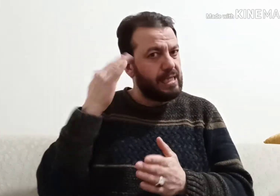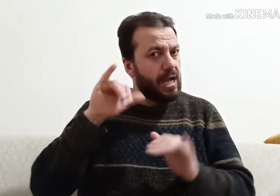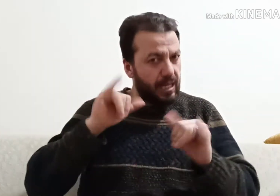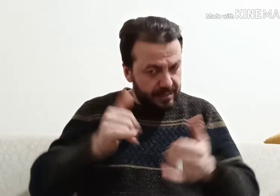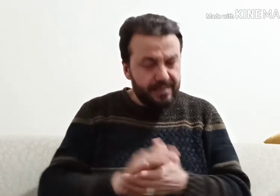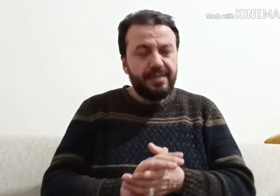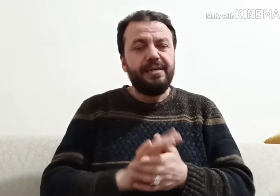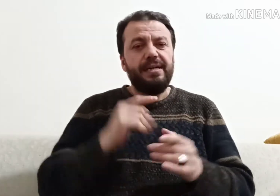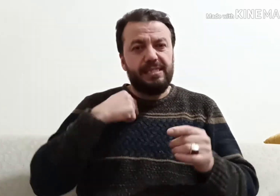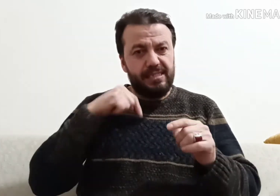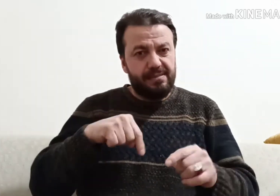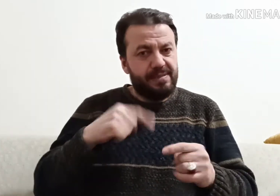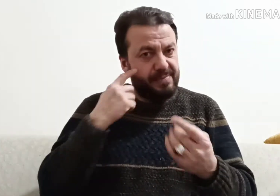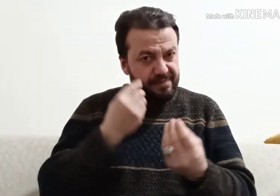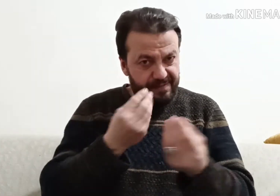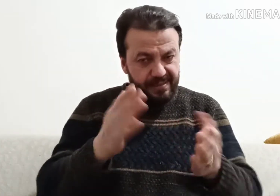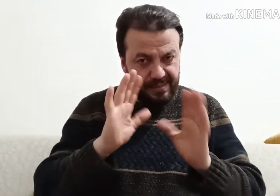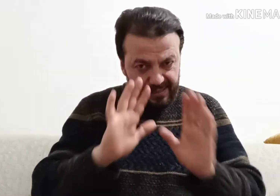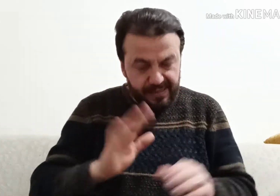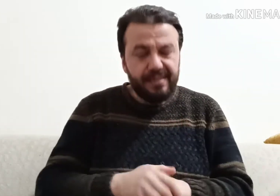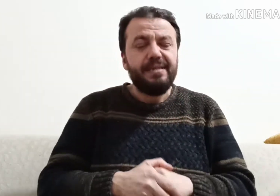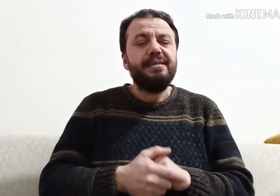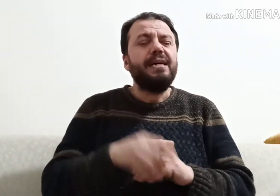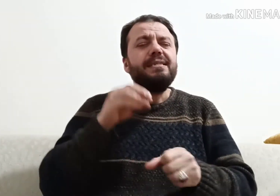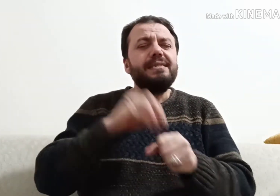oldu. Büyük bir deprem.